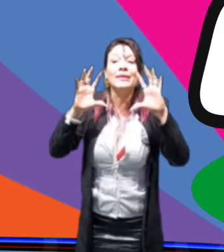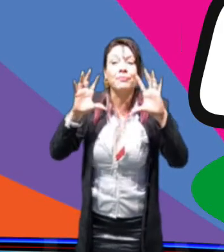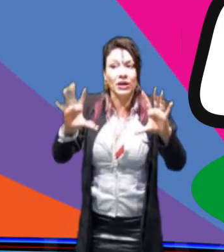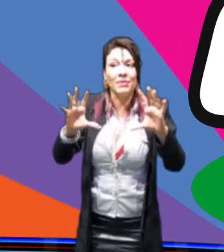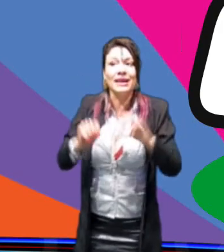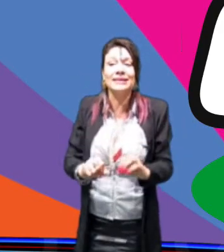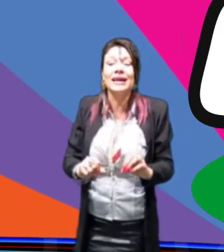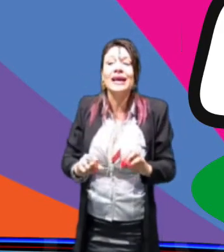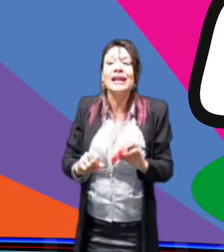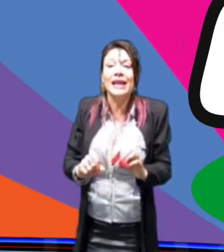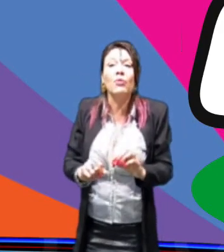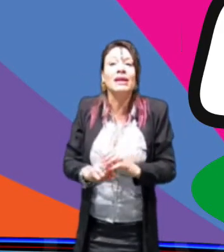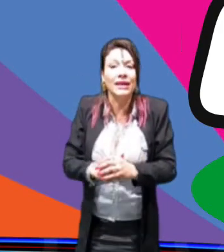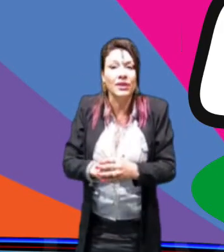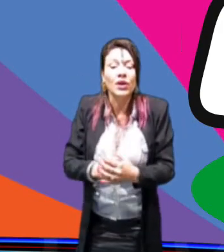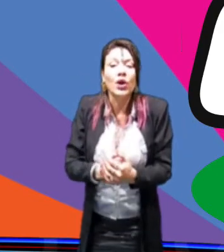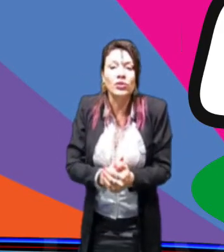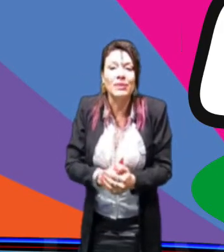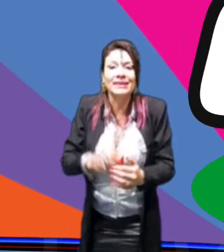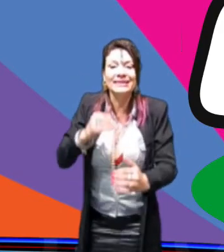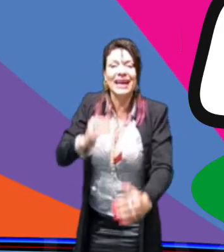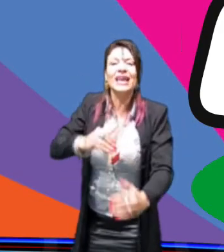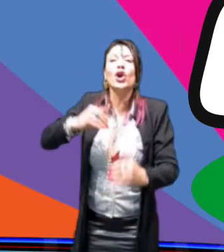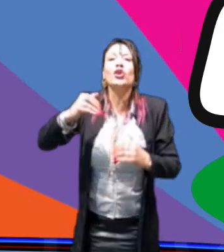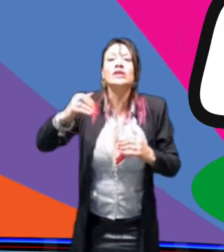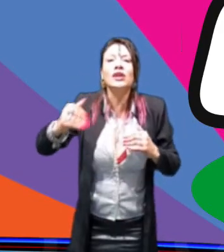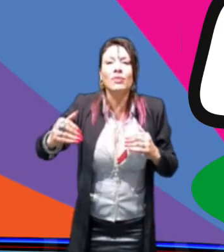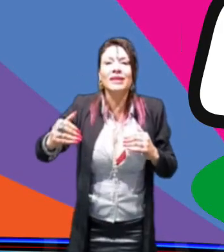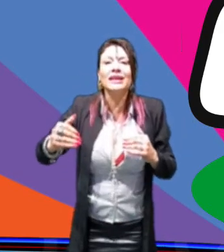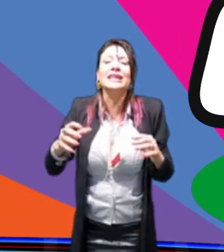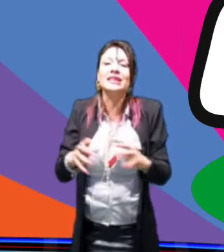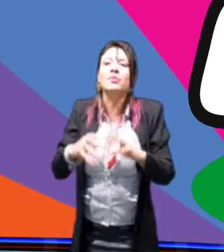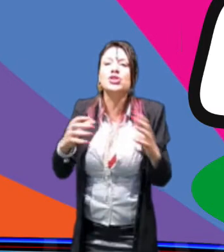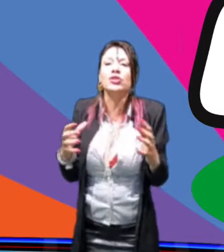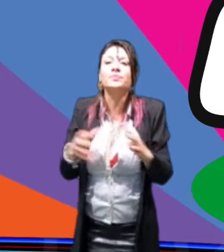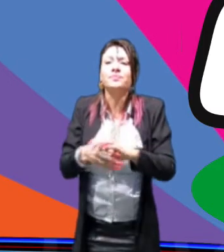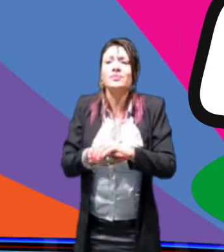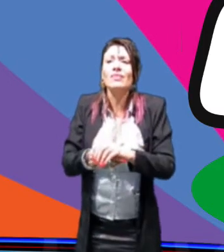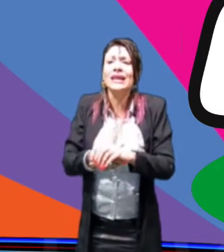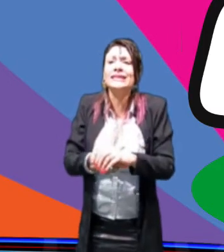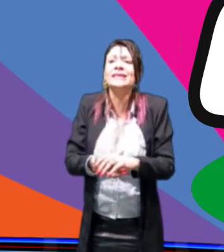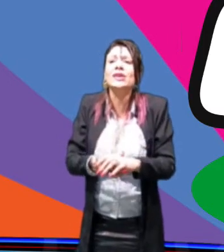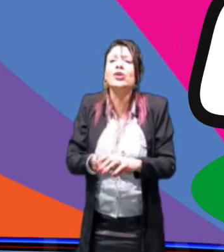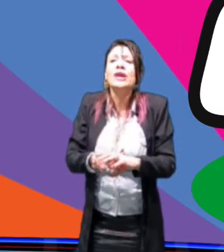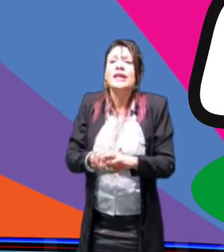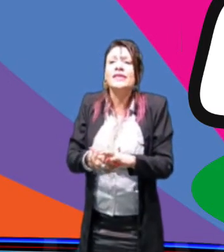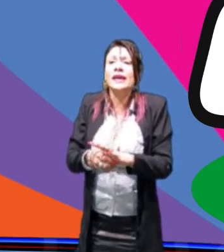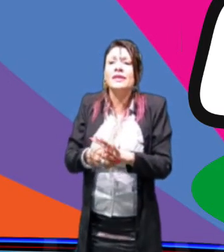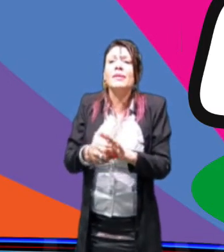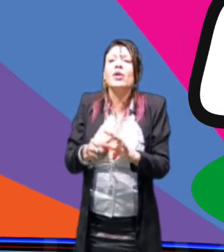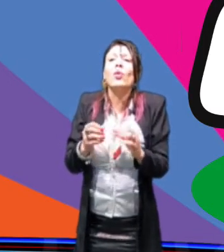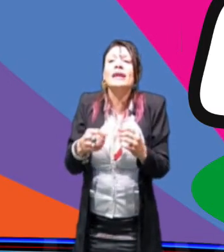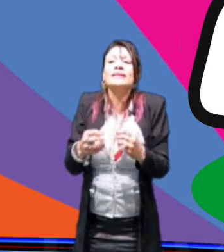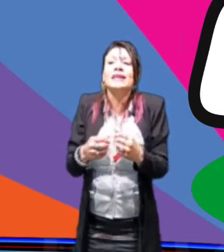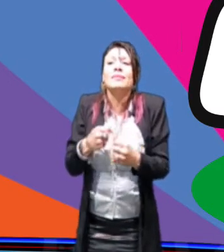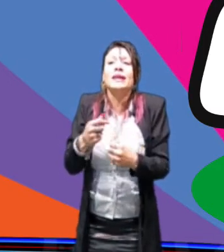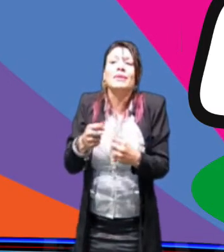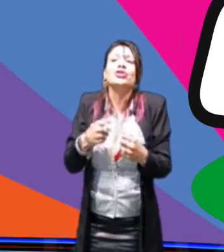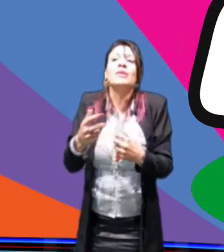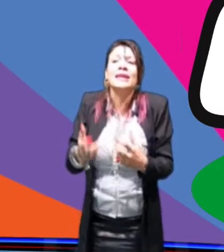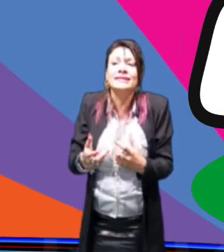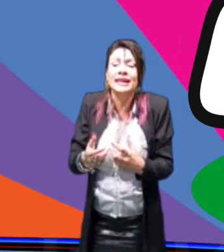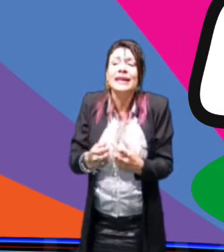porque amenaza la humanidad. Justamente está en contra de la humanidad y este proyecto está tratando de ver cuál es la